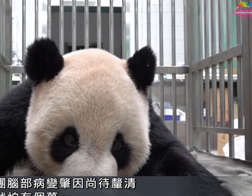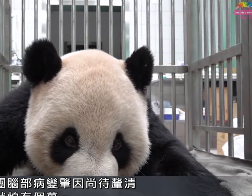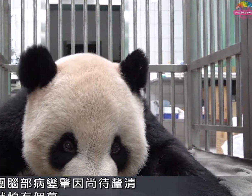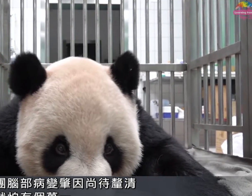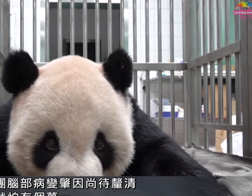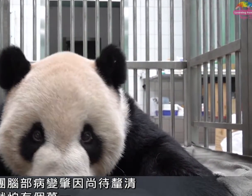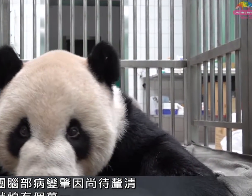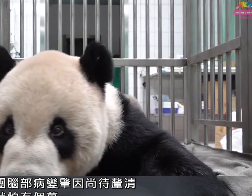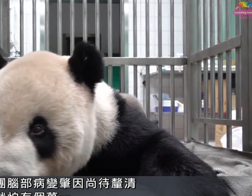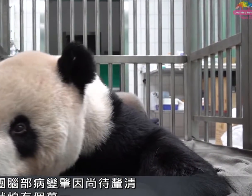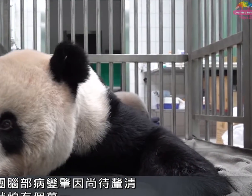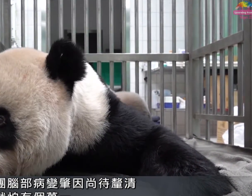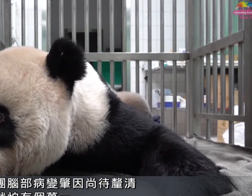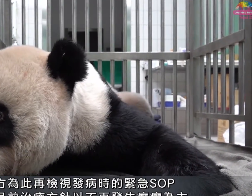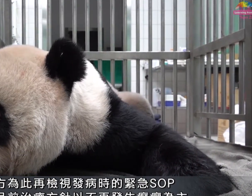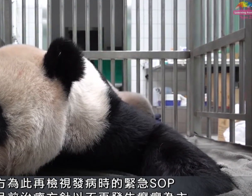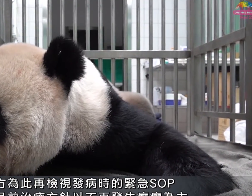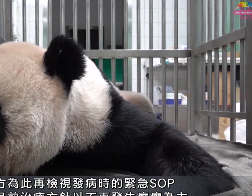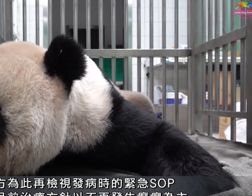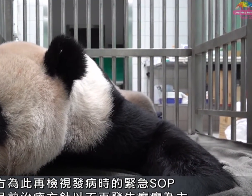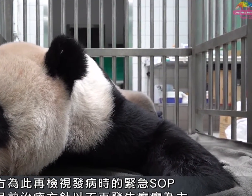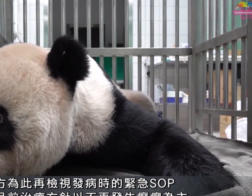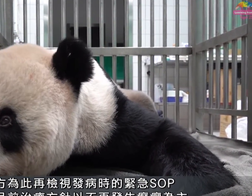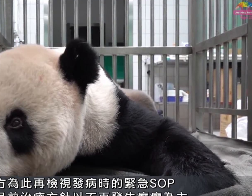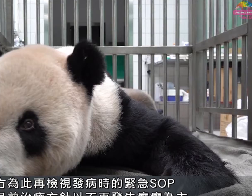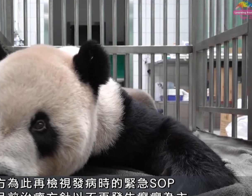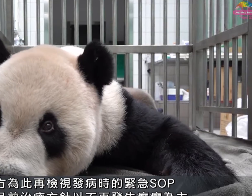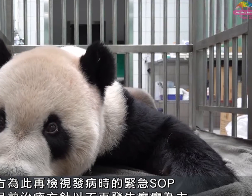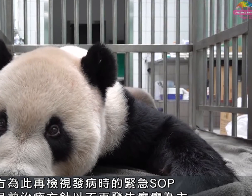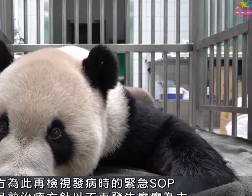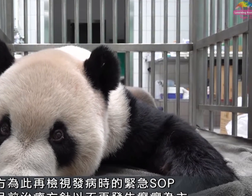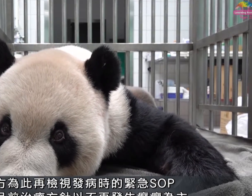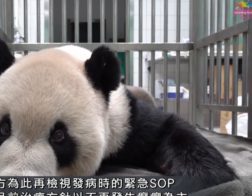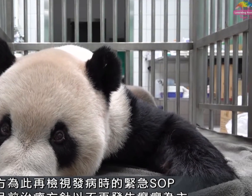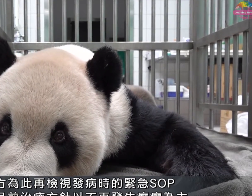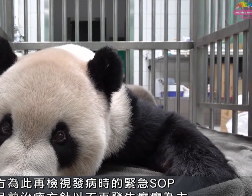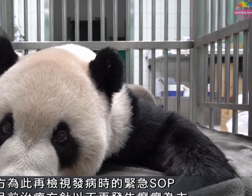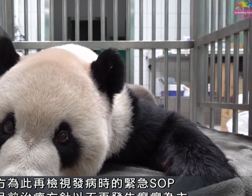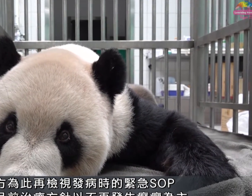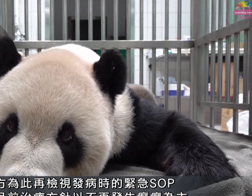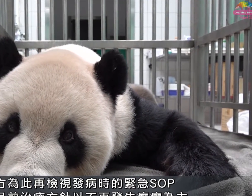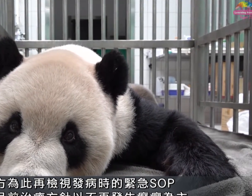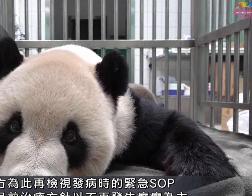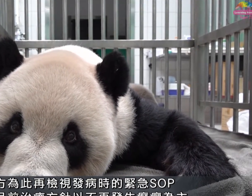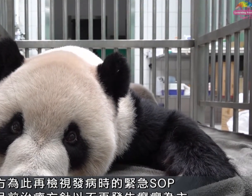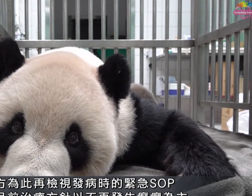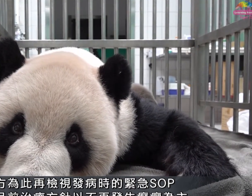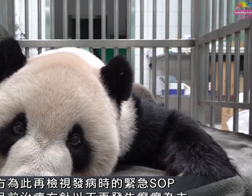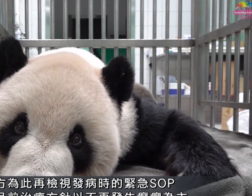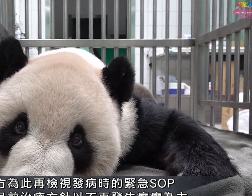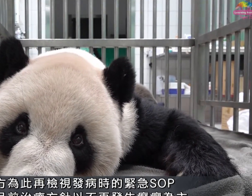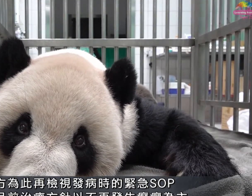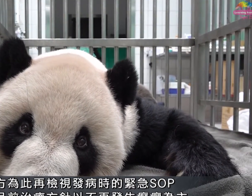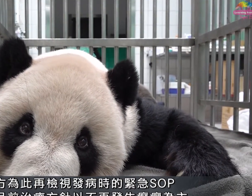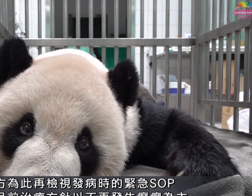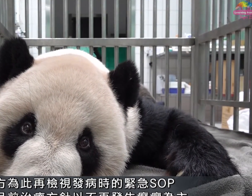但就怕有个万一，园方为此在检视发病时的紧急 SOP。 而目前治疗方针以不再发生癫痫为